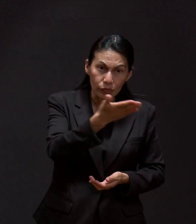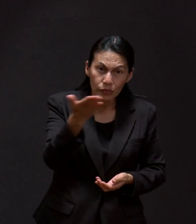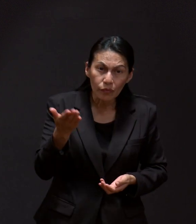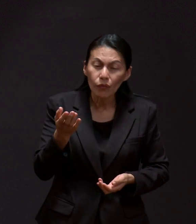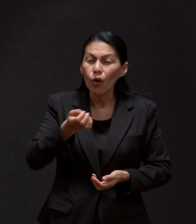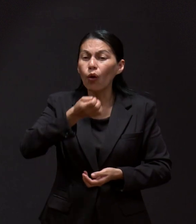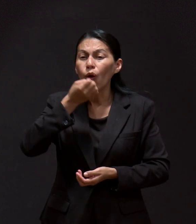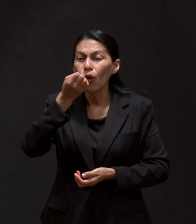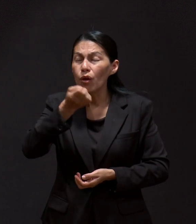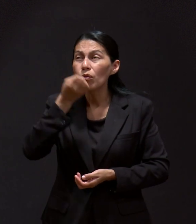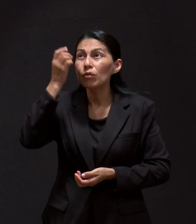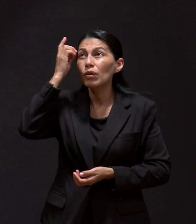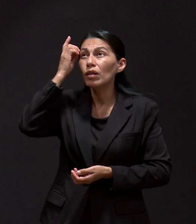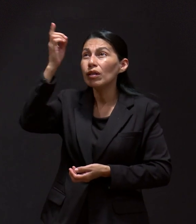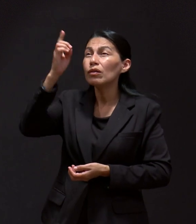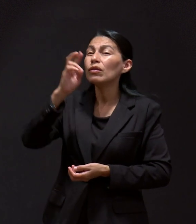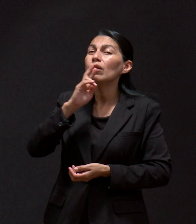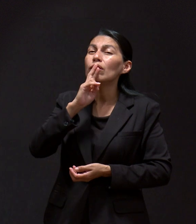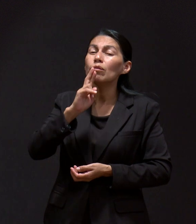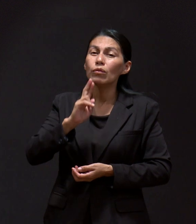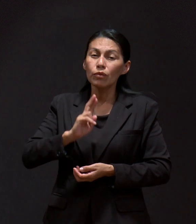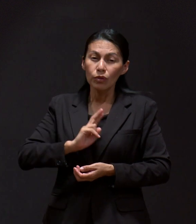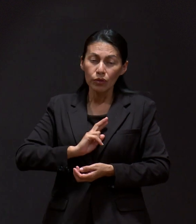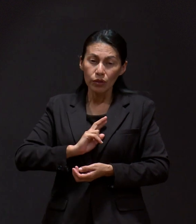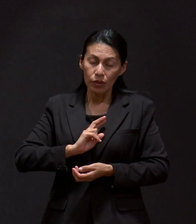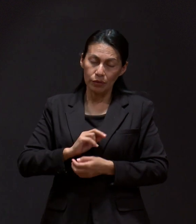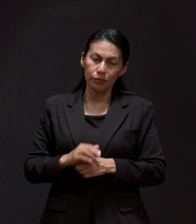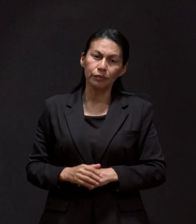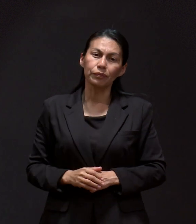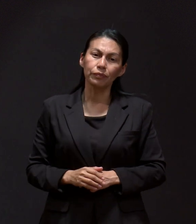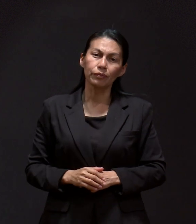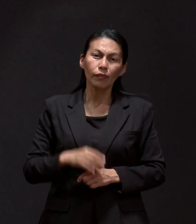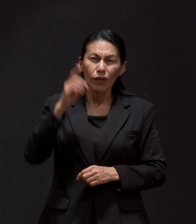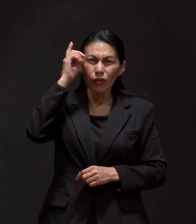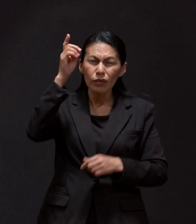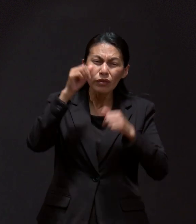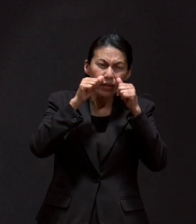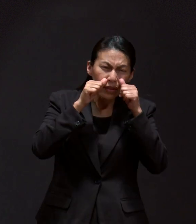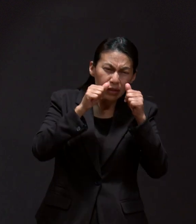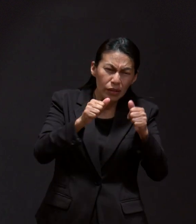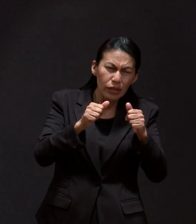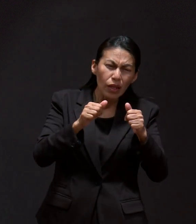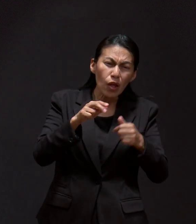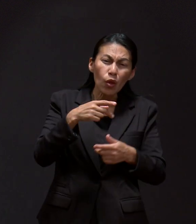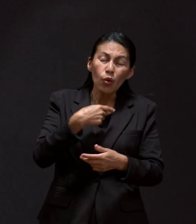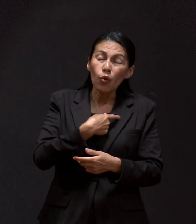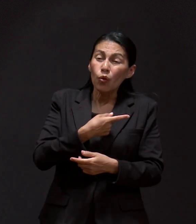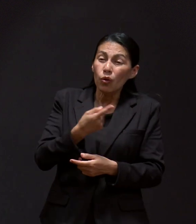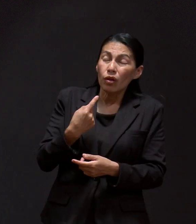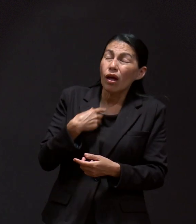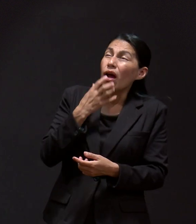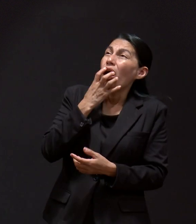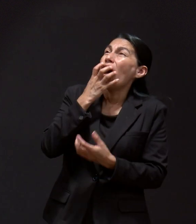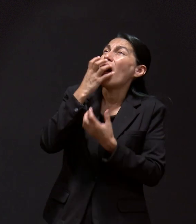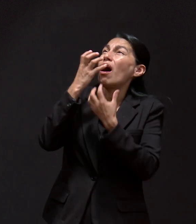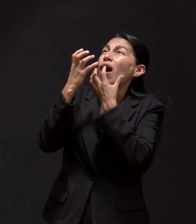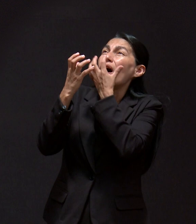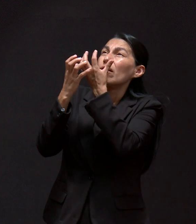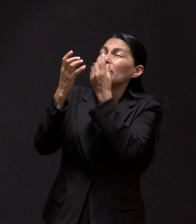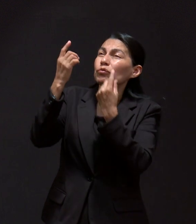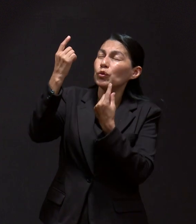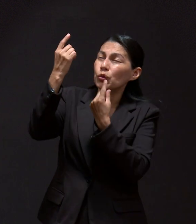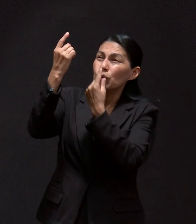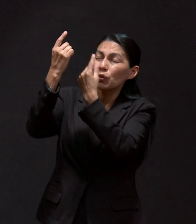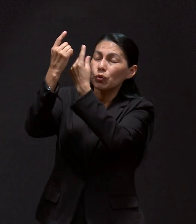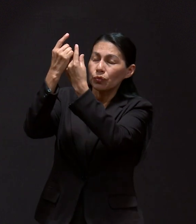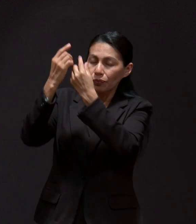con el deseo de que dios responda nuestra plegaria que dios te escuche y que nuestro clamor llegue hasta